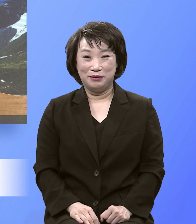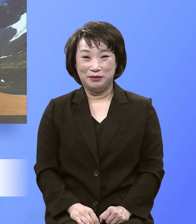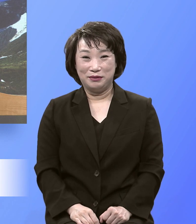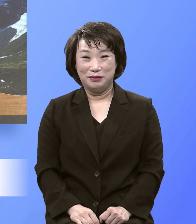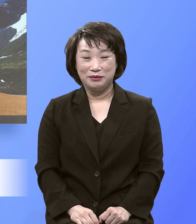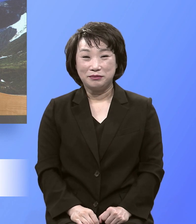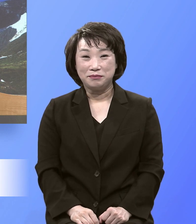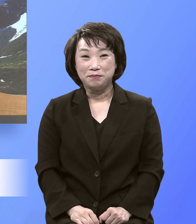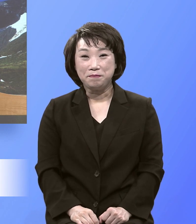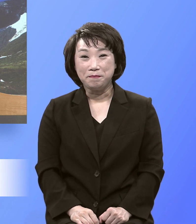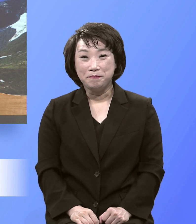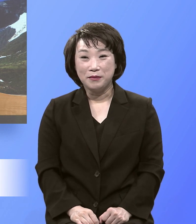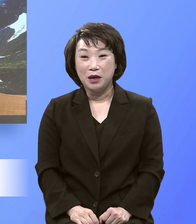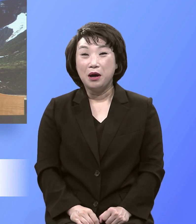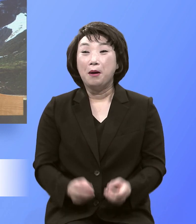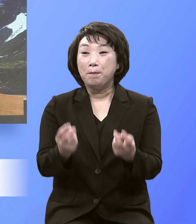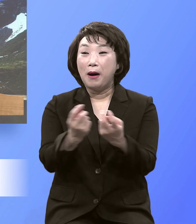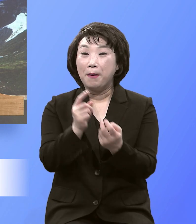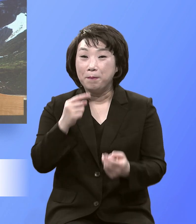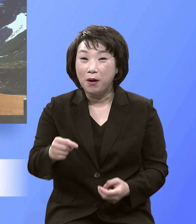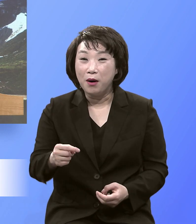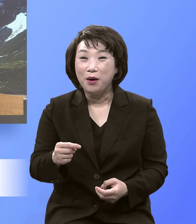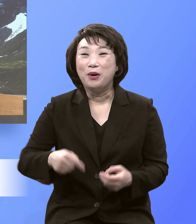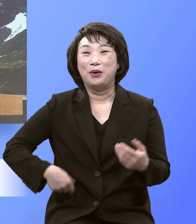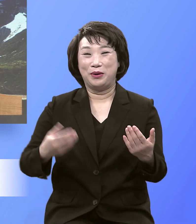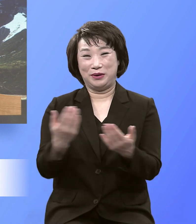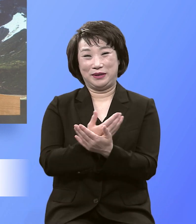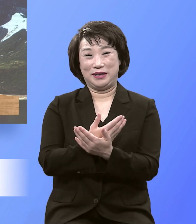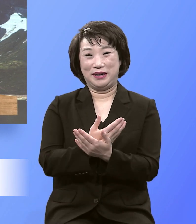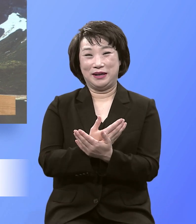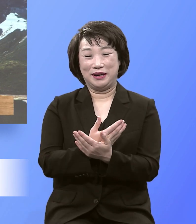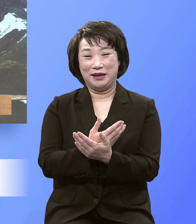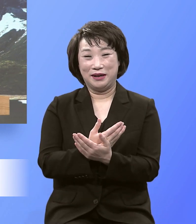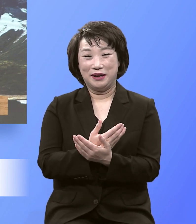받으라 그 말이에요. 무엇으로? 회개함으로